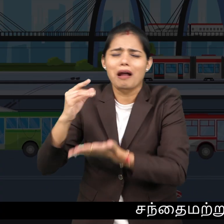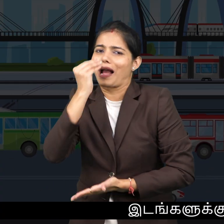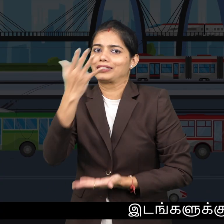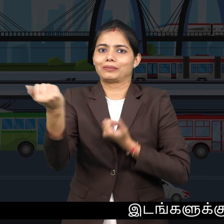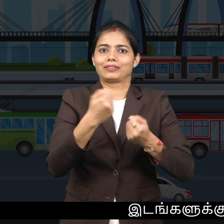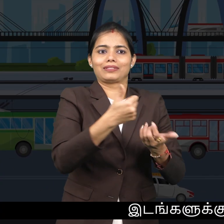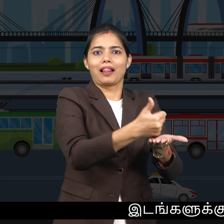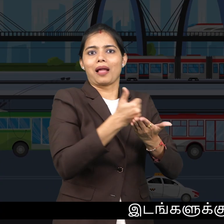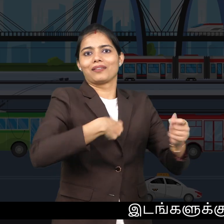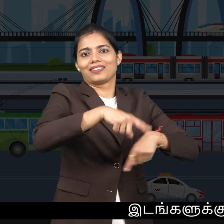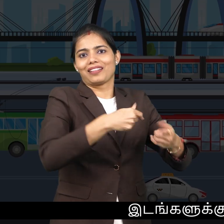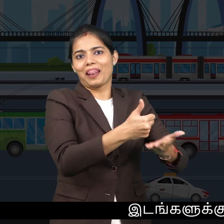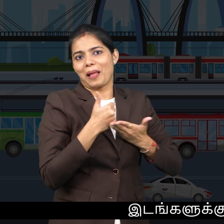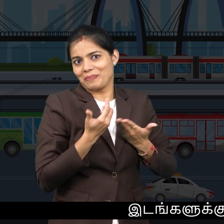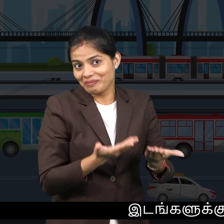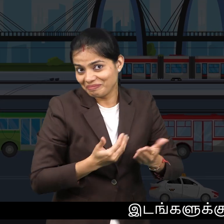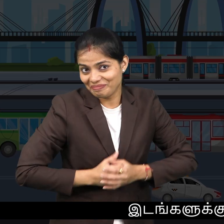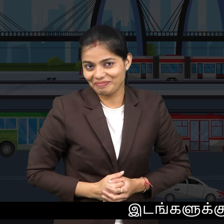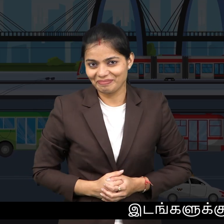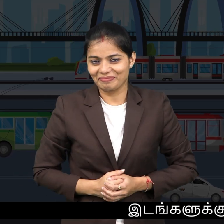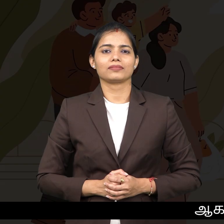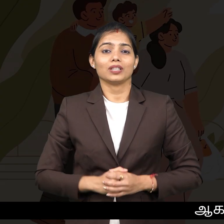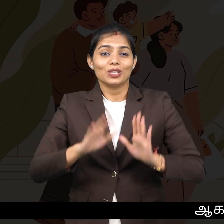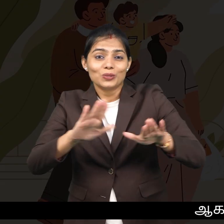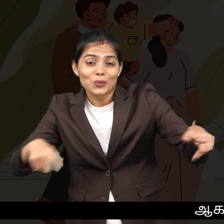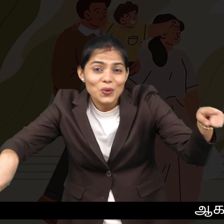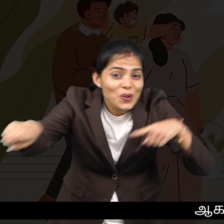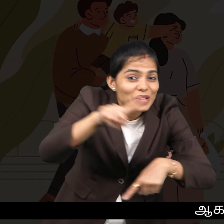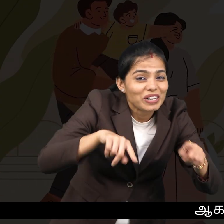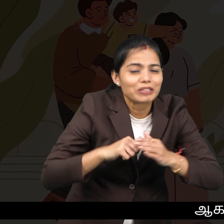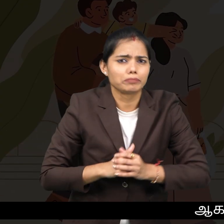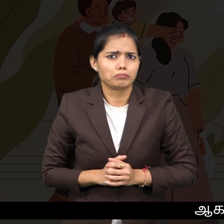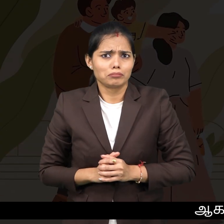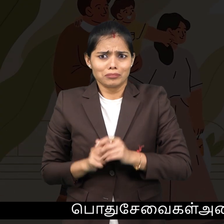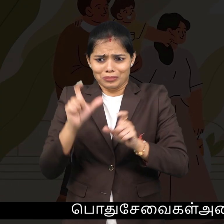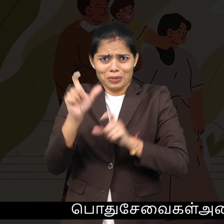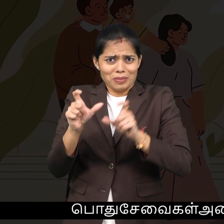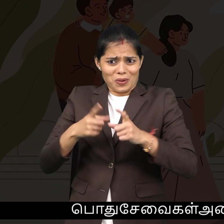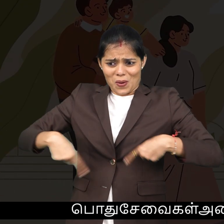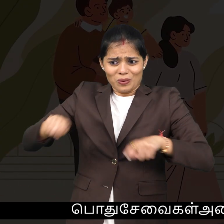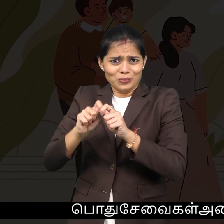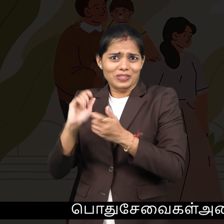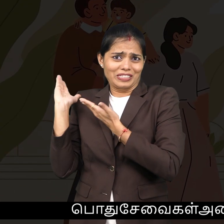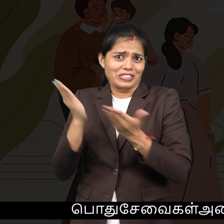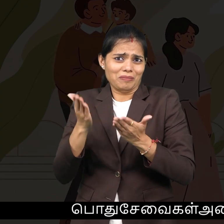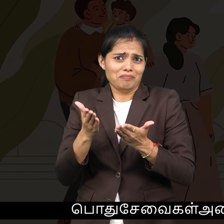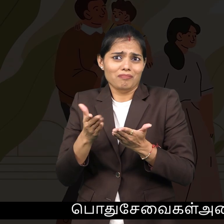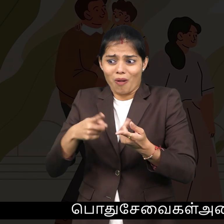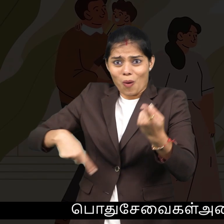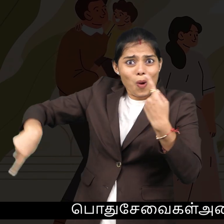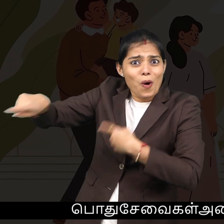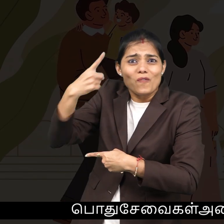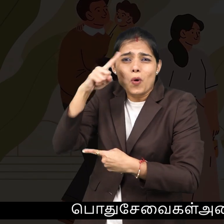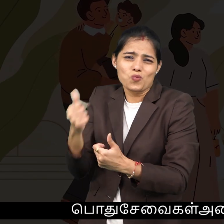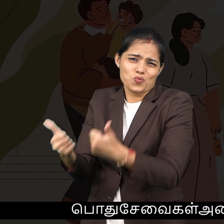உள்ள இடங்களுக்கு எளிதாக செல்ல முடிகிறது. ஆகவே குழந்தைகளே, பொது சேவைகள் அனைவரின்